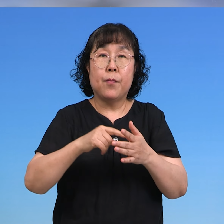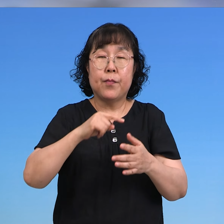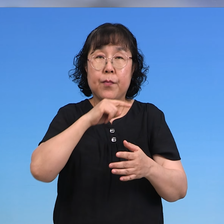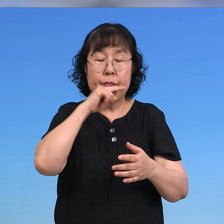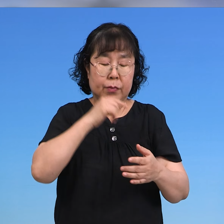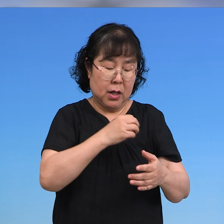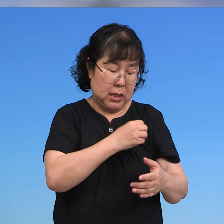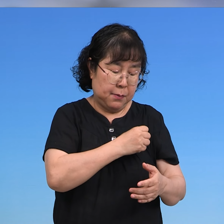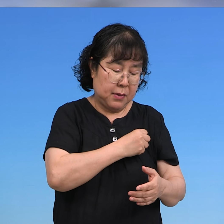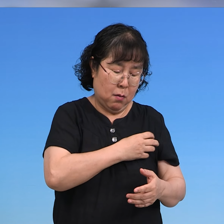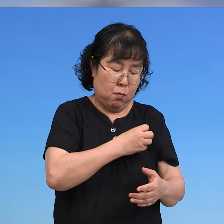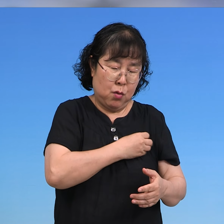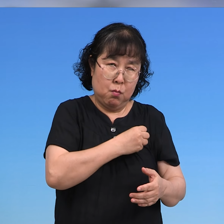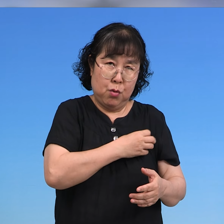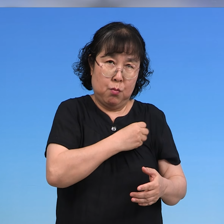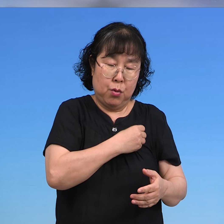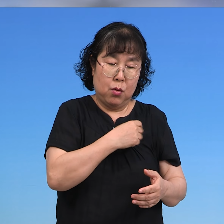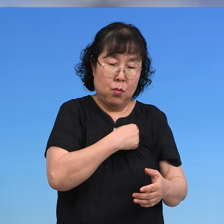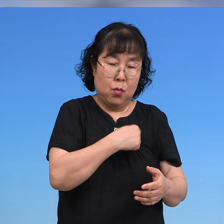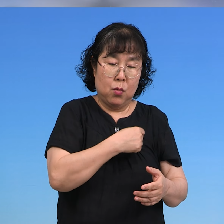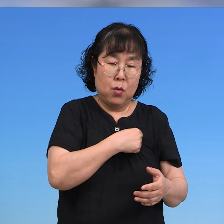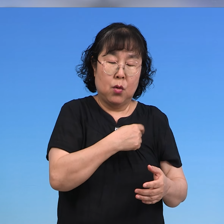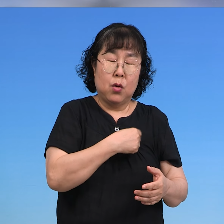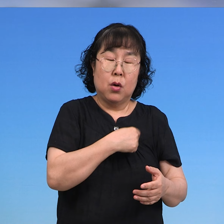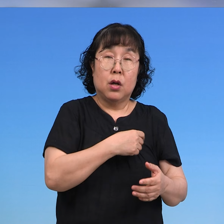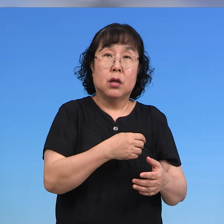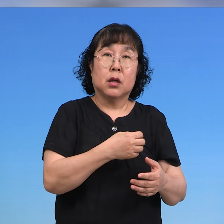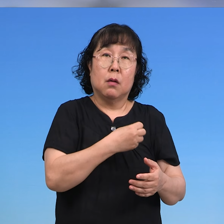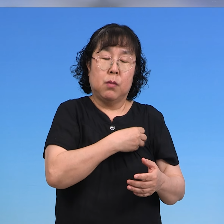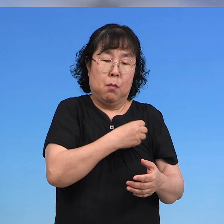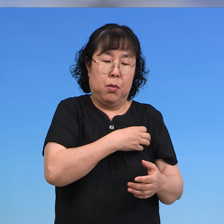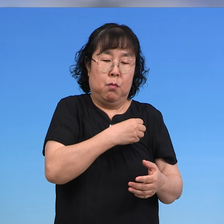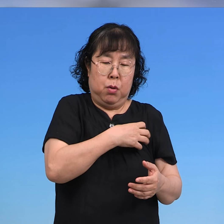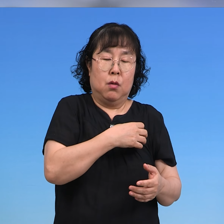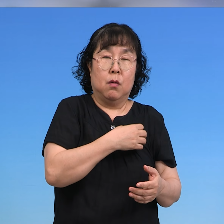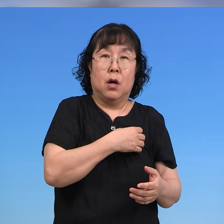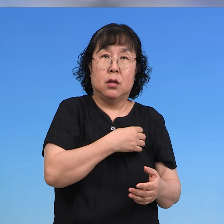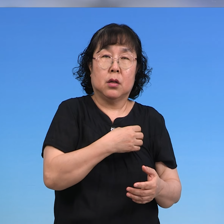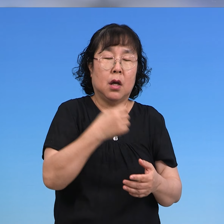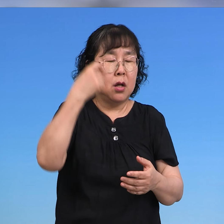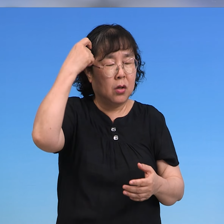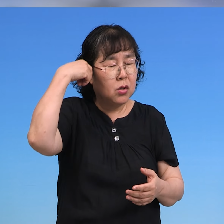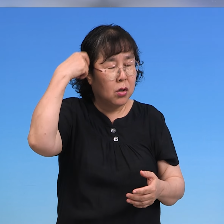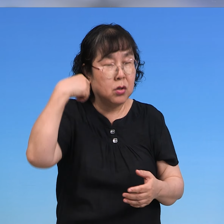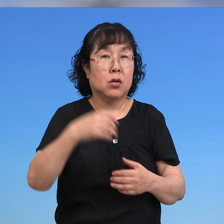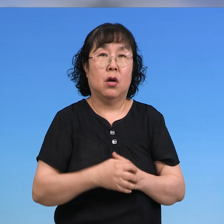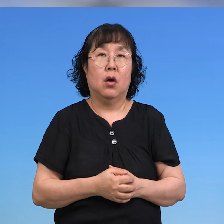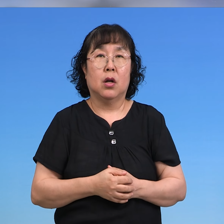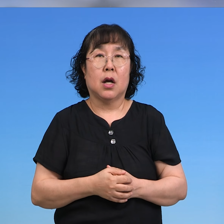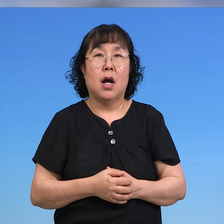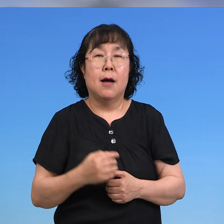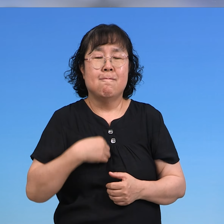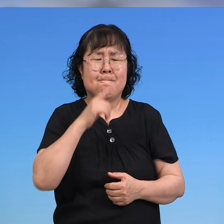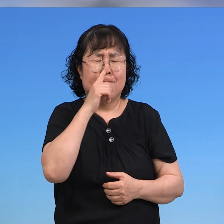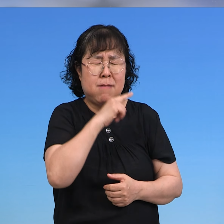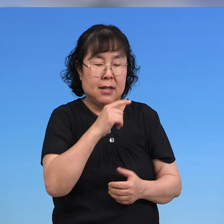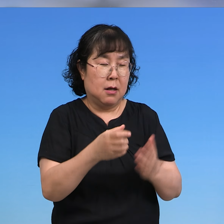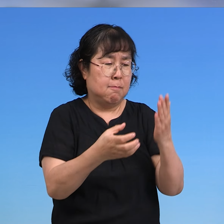두근두근두근두근두근두근두근 그리는 거예요. 악해서 문 게 아니고요, 두려워서 문 거예요. 그